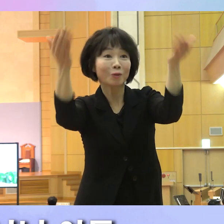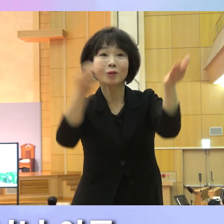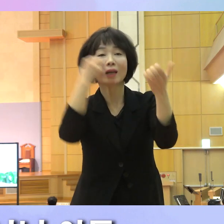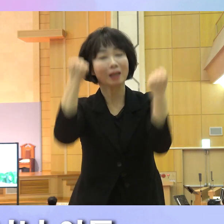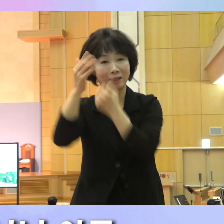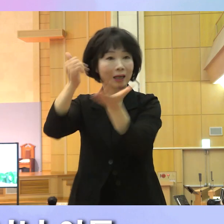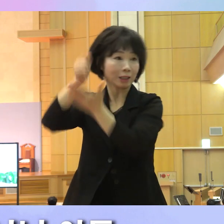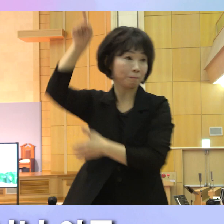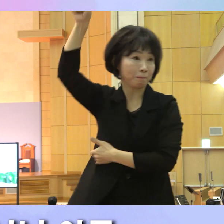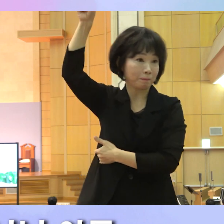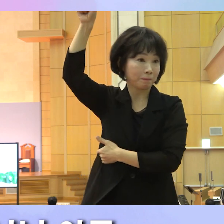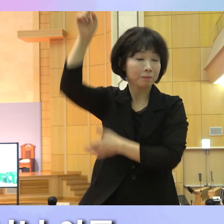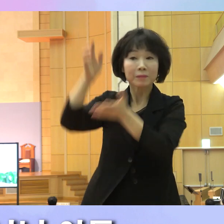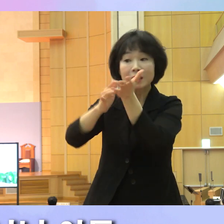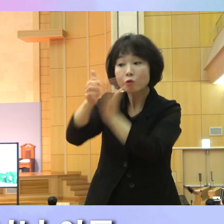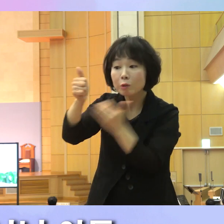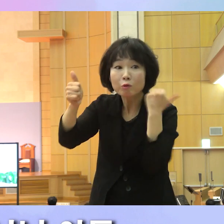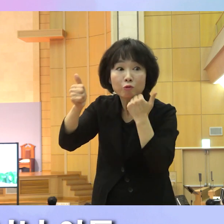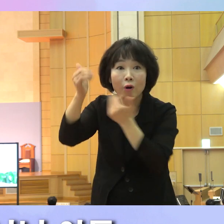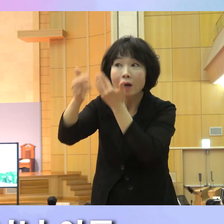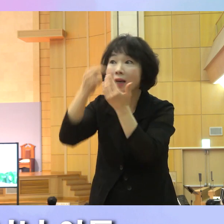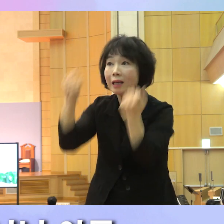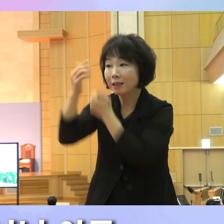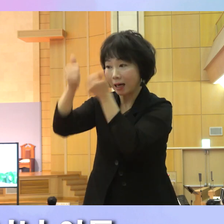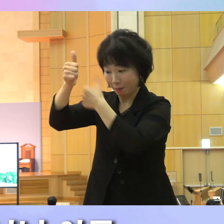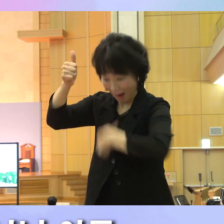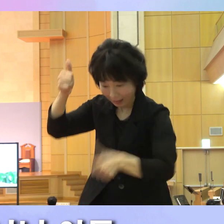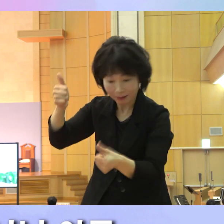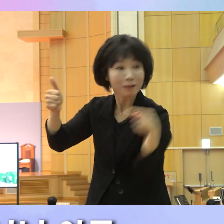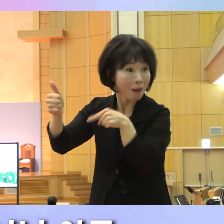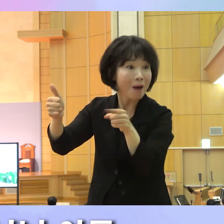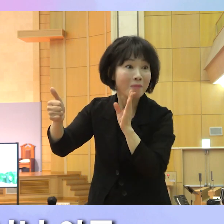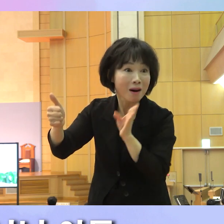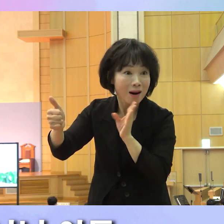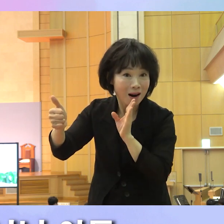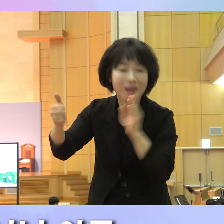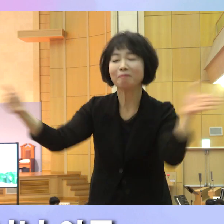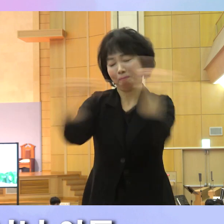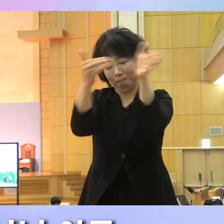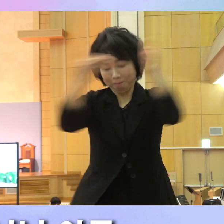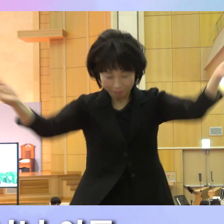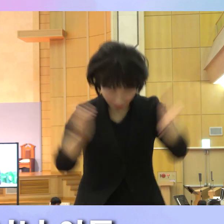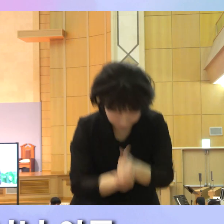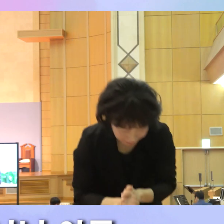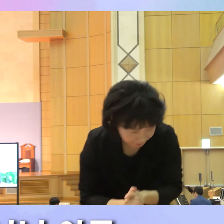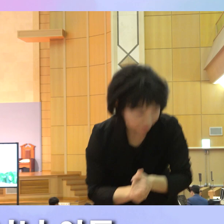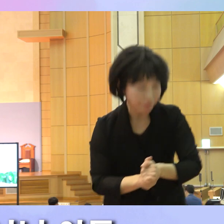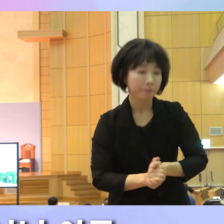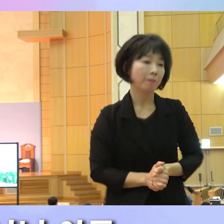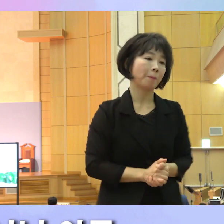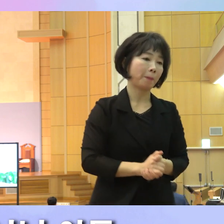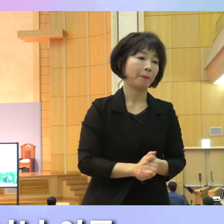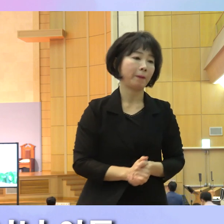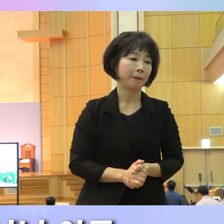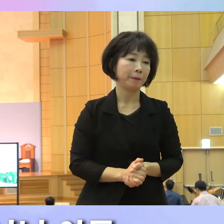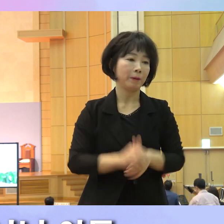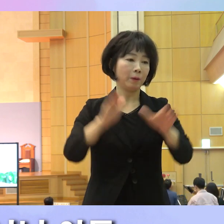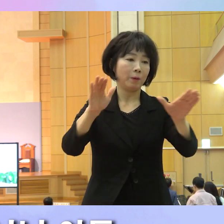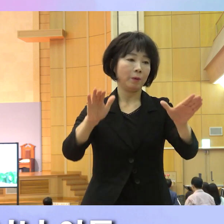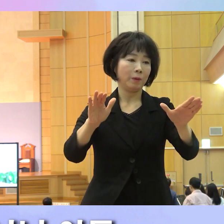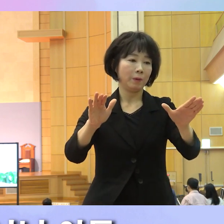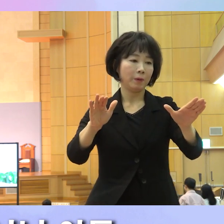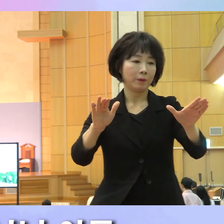예수님은 살아계신 하나님의 아들이라고 하는 것을 말씀을 드리면서 여기까지. 하나님 아버지요,